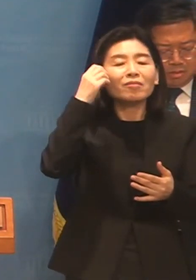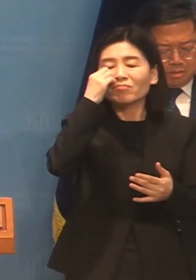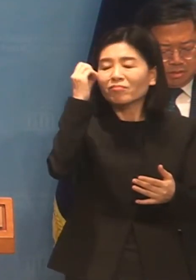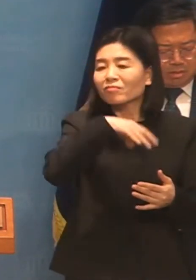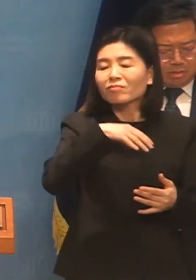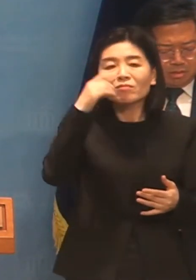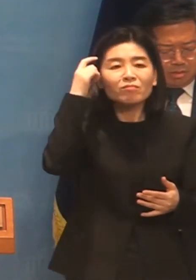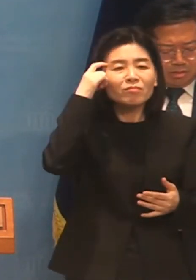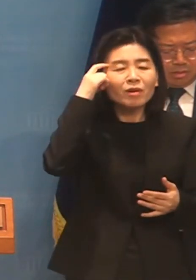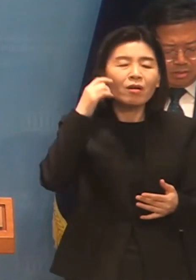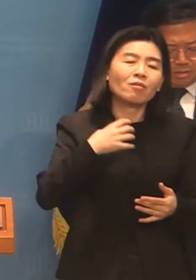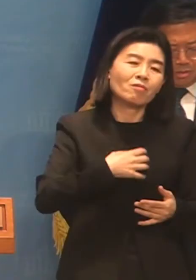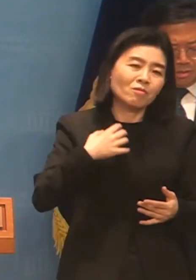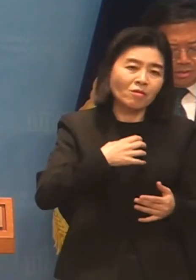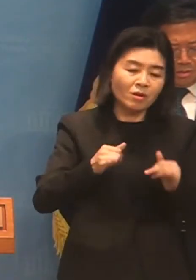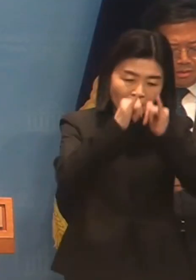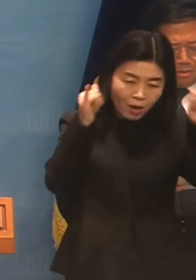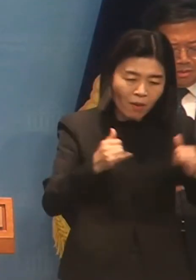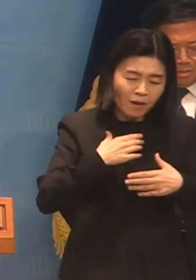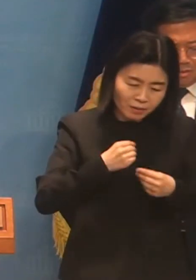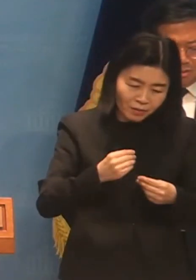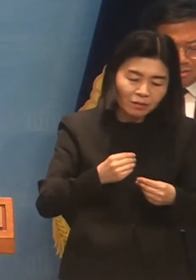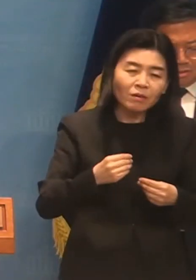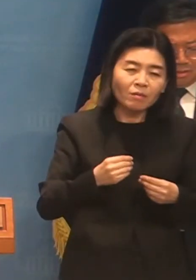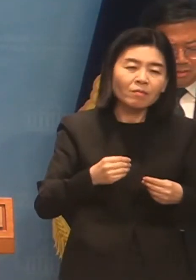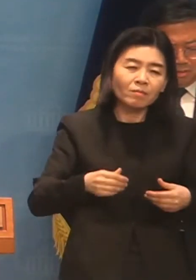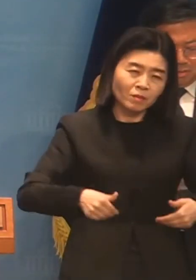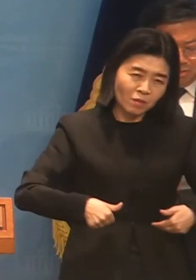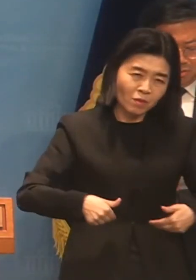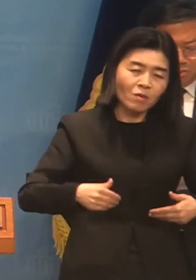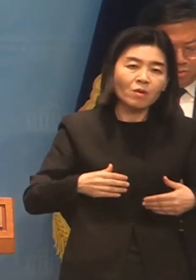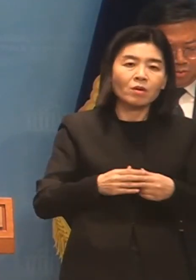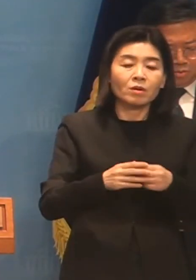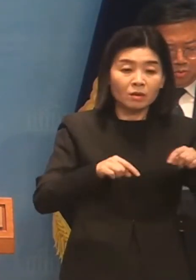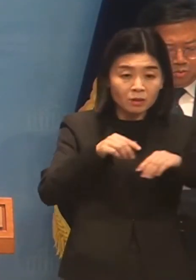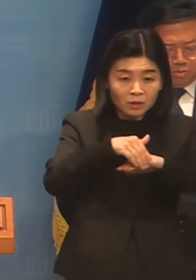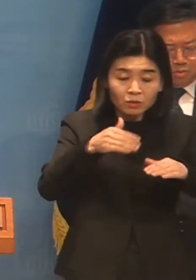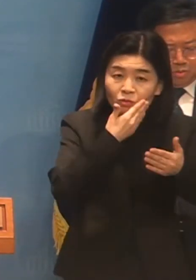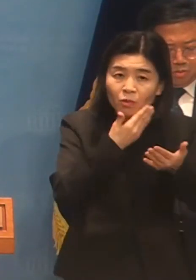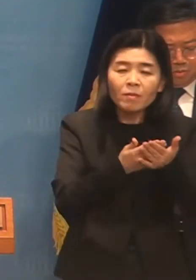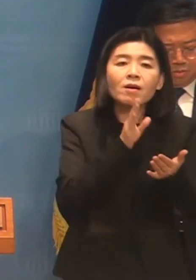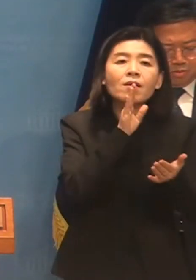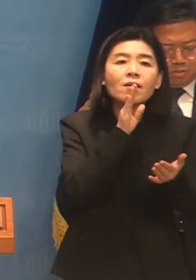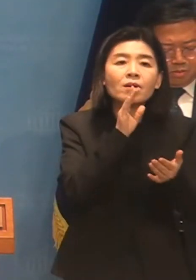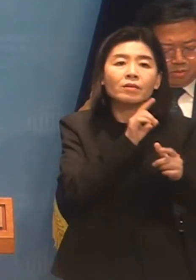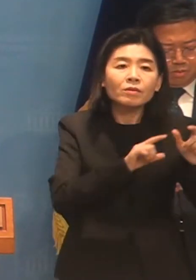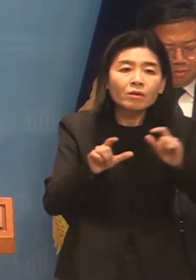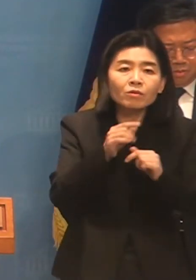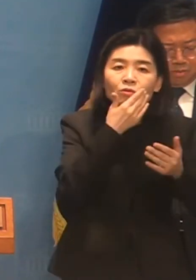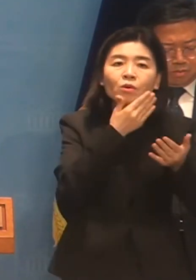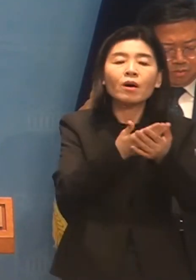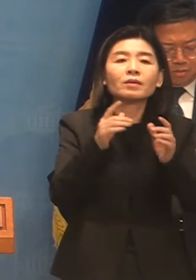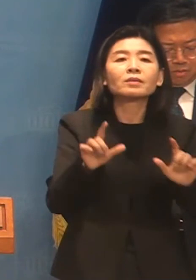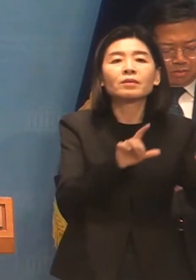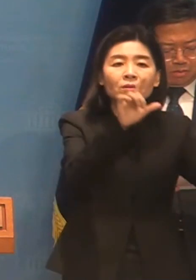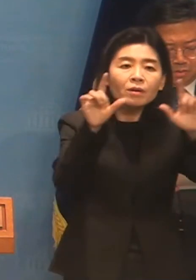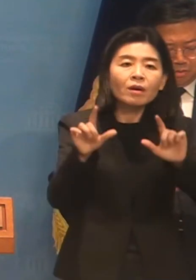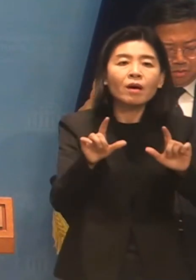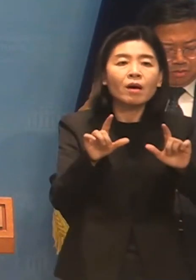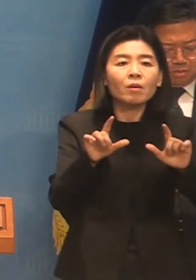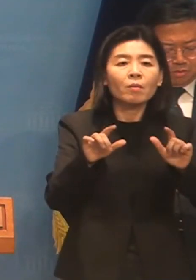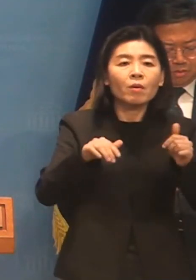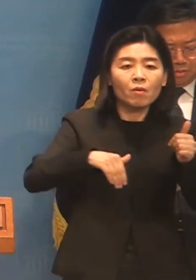사회 안전망이 필요하다. 정책도 중요하지만 더 절실한 것은 생태계 유지를 위한 제도 마련이다.